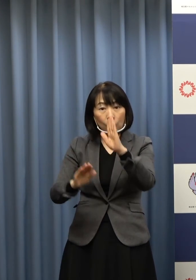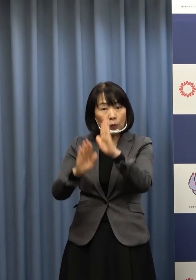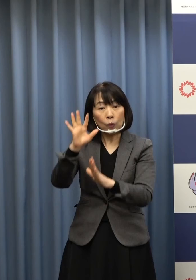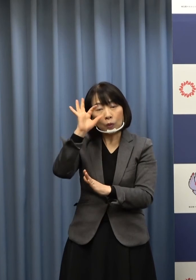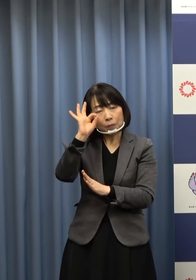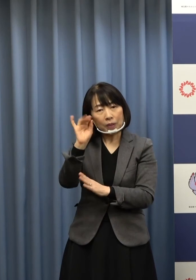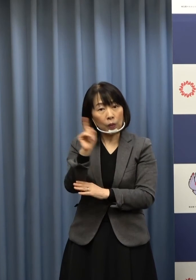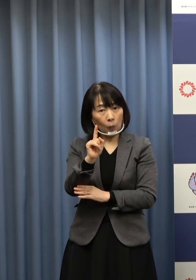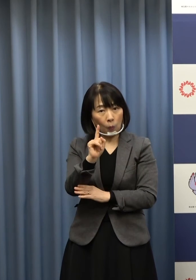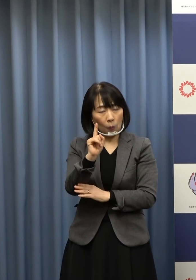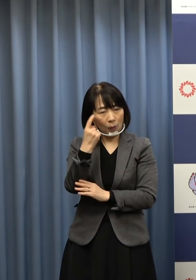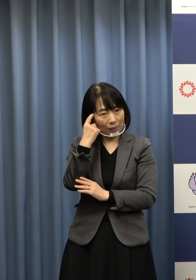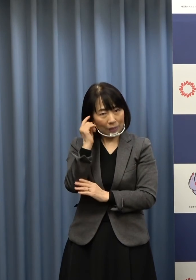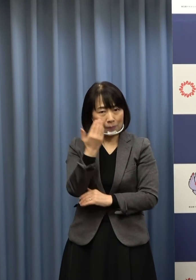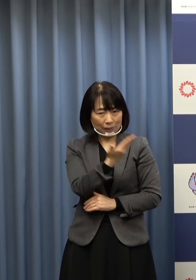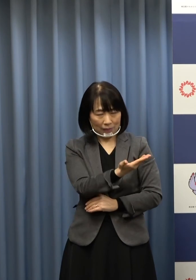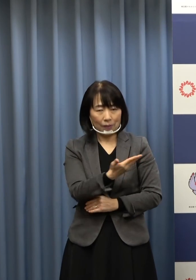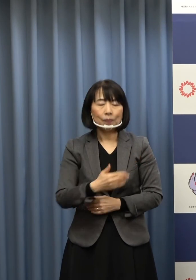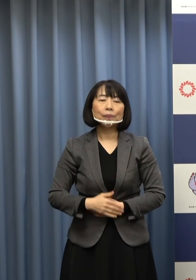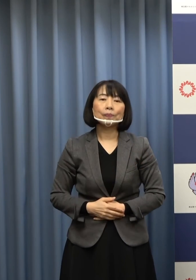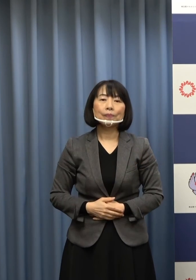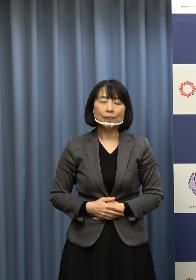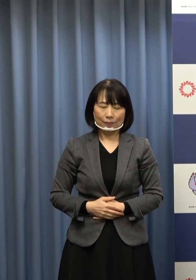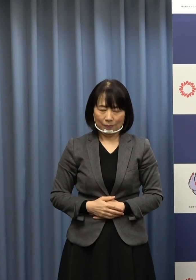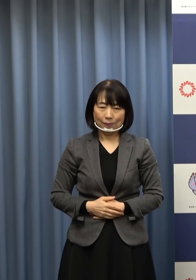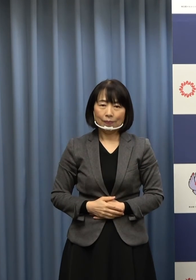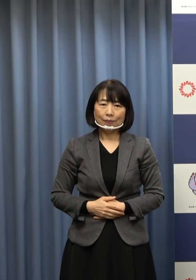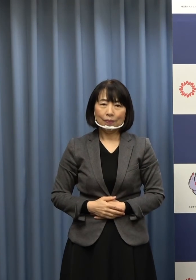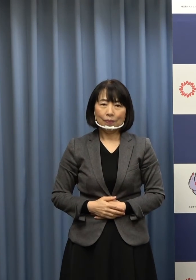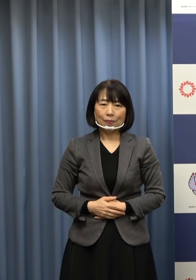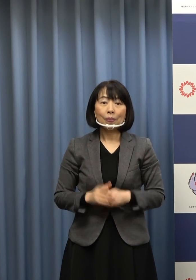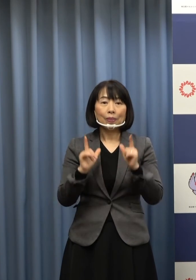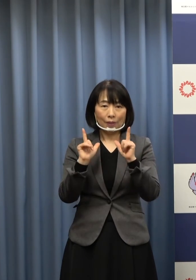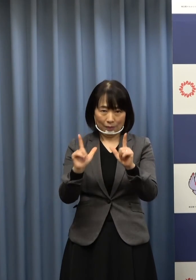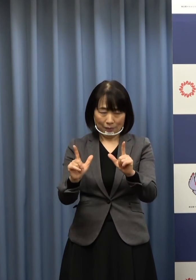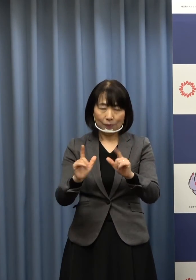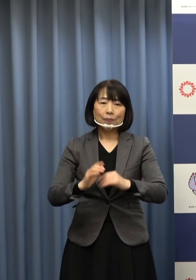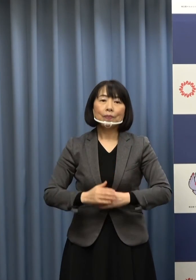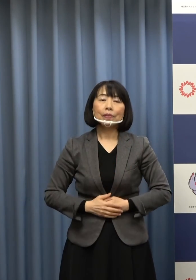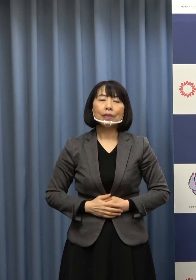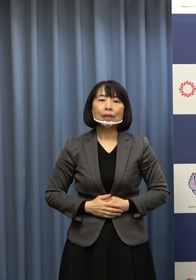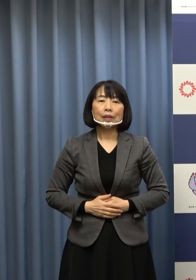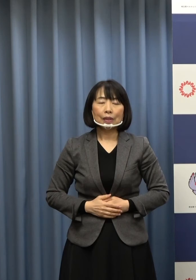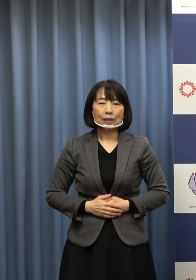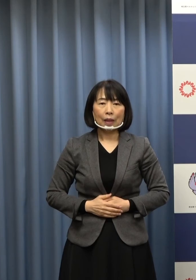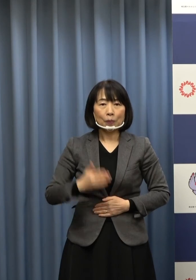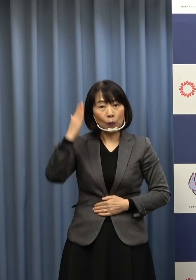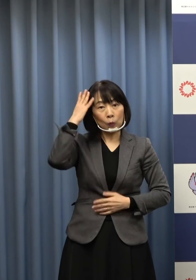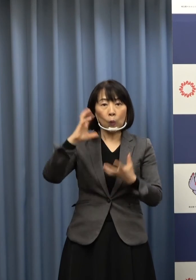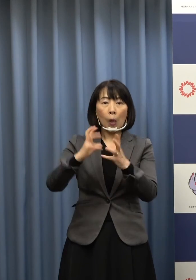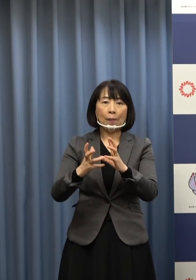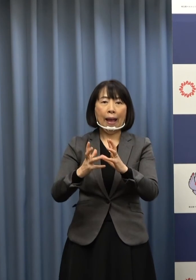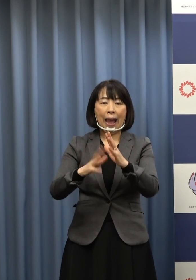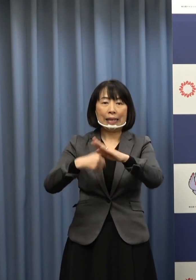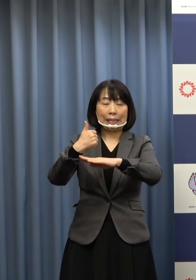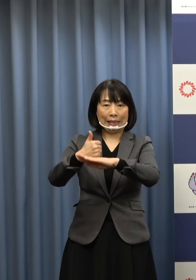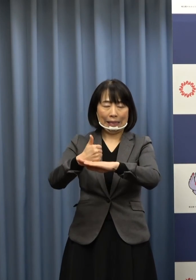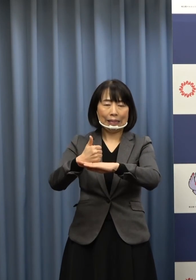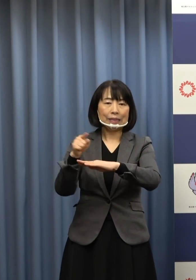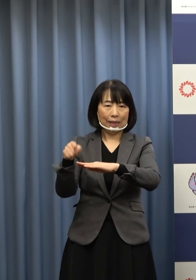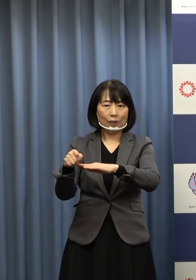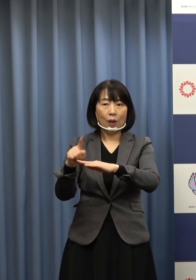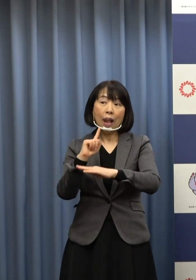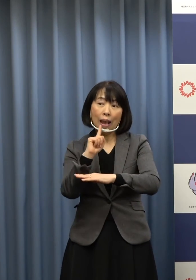はあのどういうふうに捉えていらっしゃいますでしょうか。 あの、まあ、あ多分黒岩知事がおっしゃったのを私な